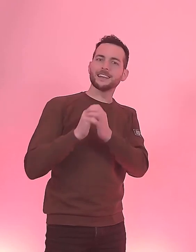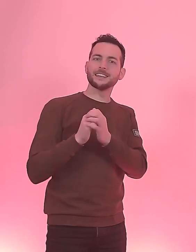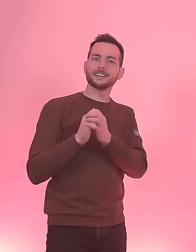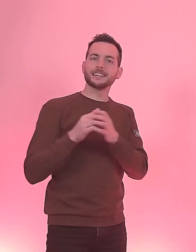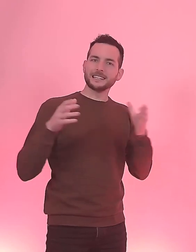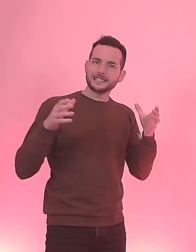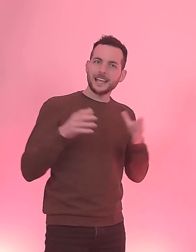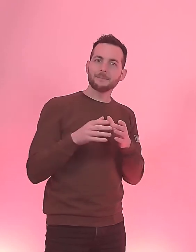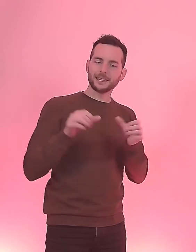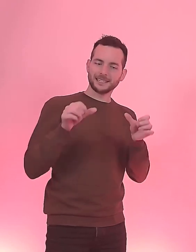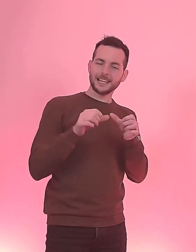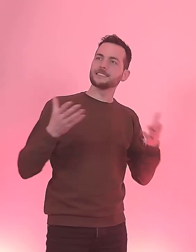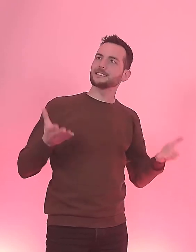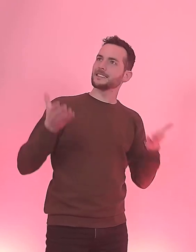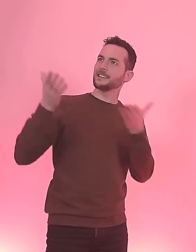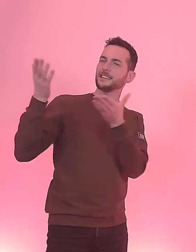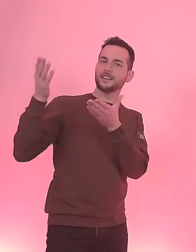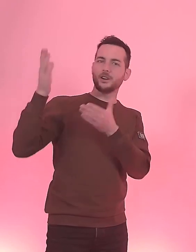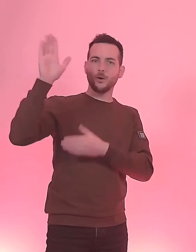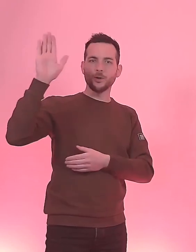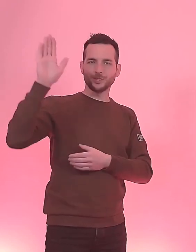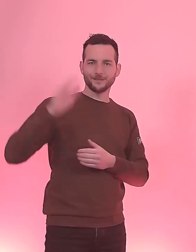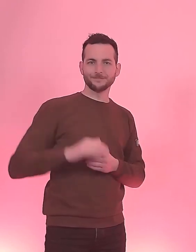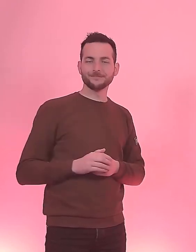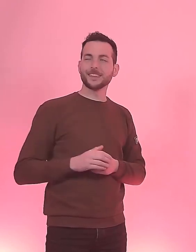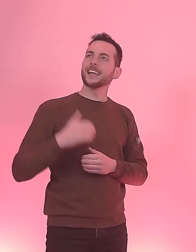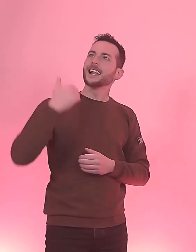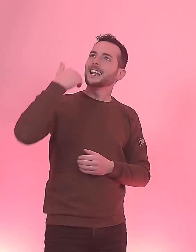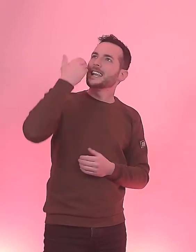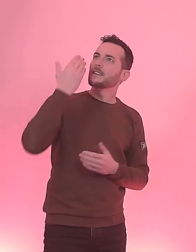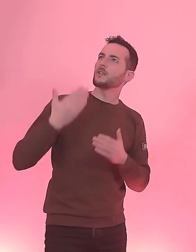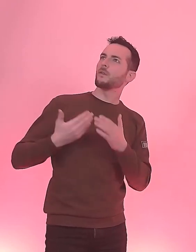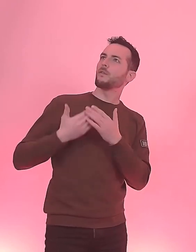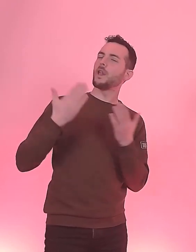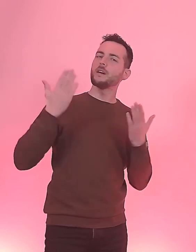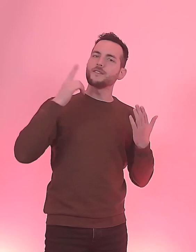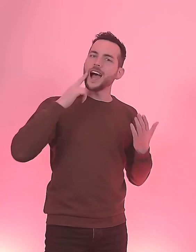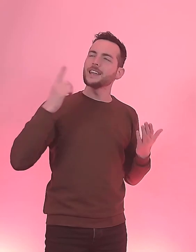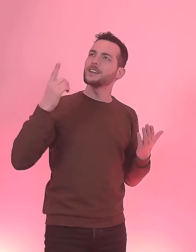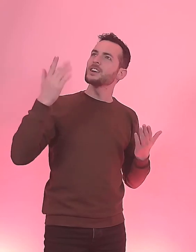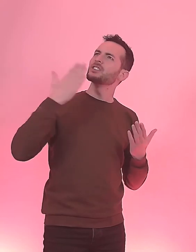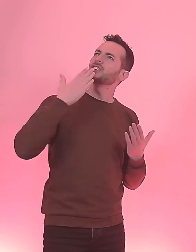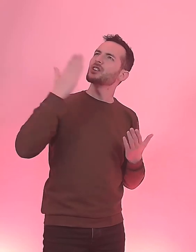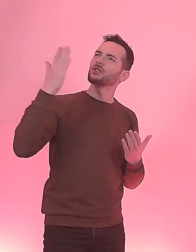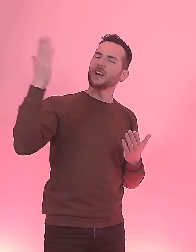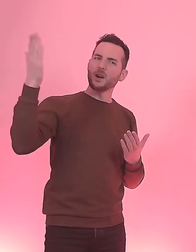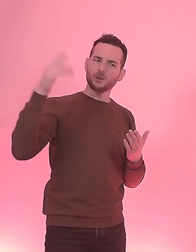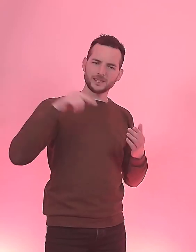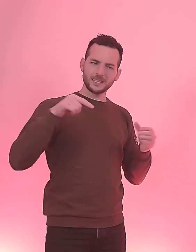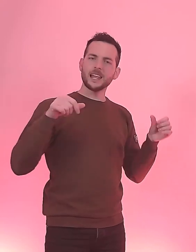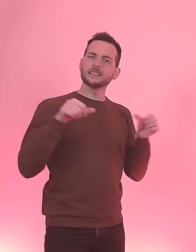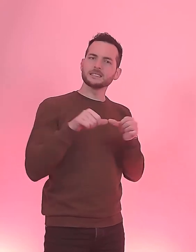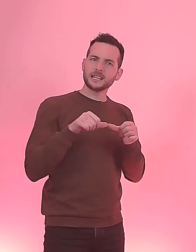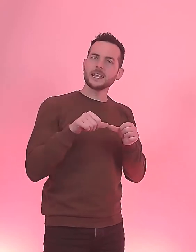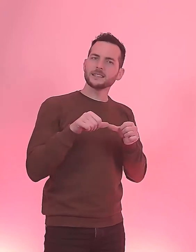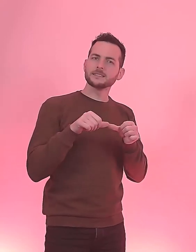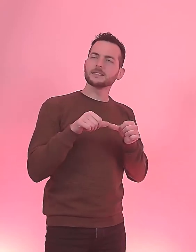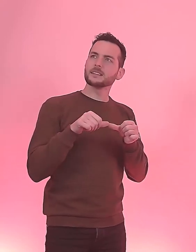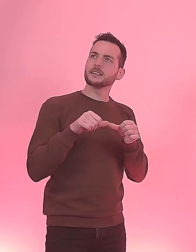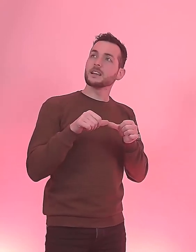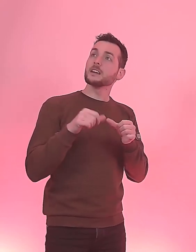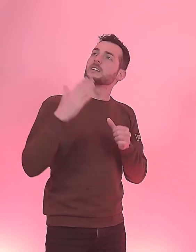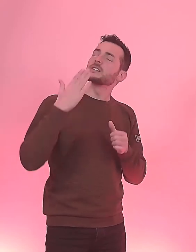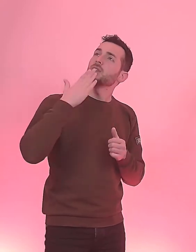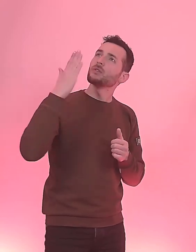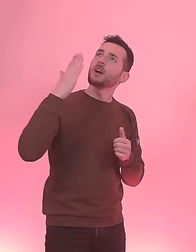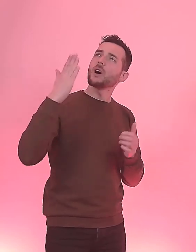opdragen liefdevolle vader dank u wel voor deze dienst dank u wel dat u